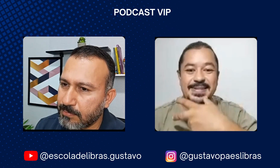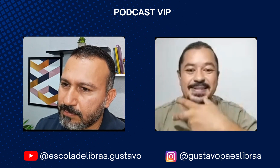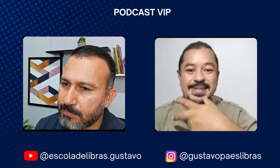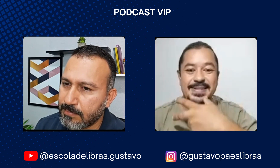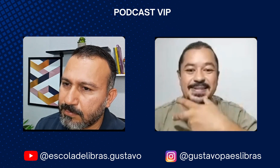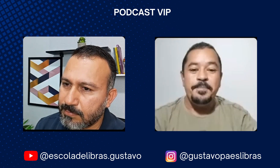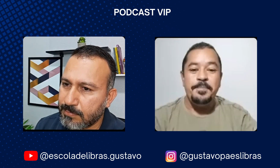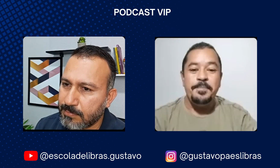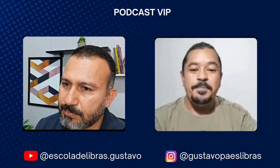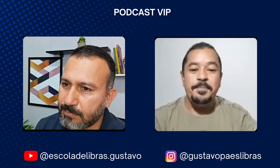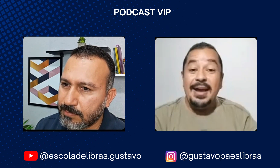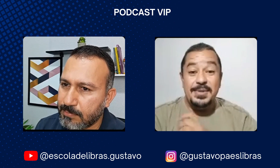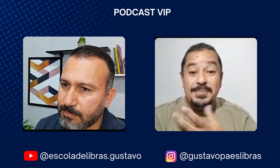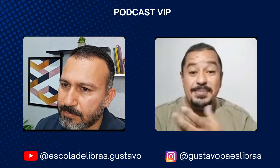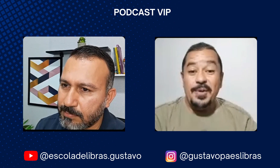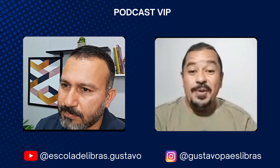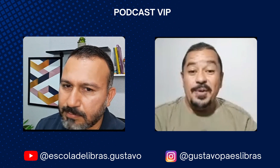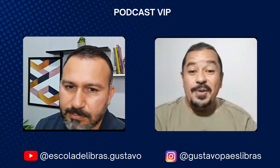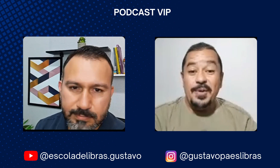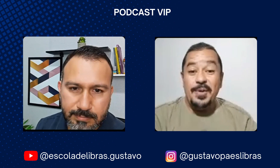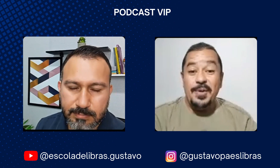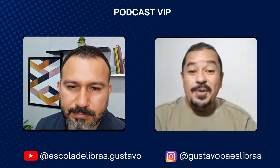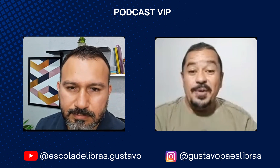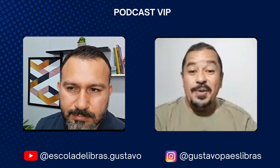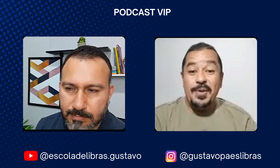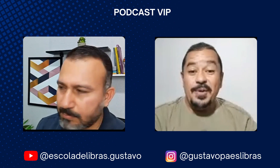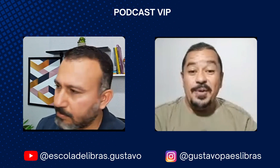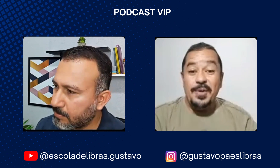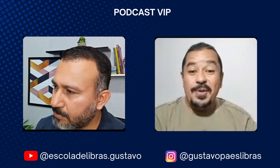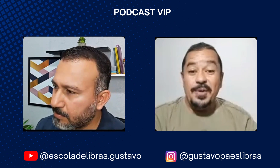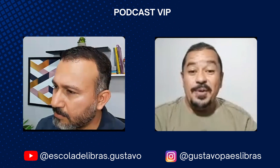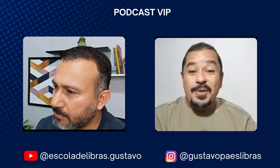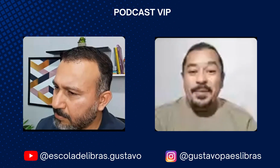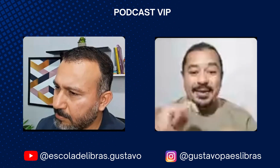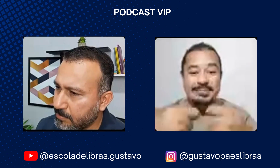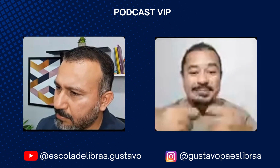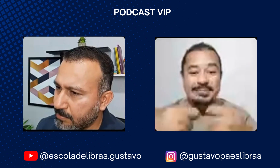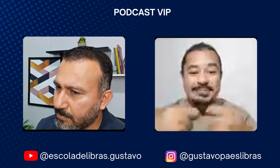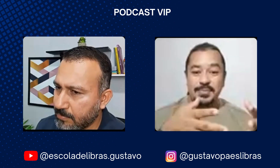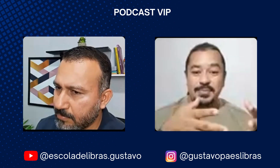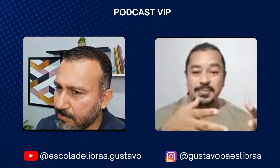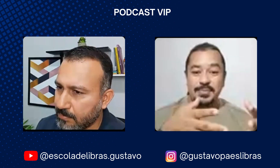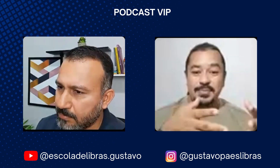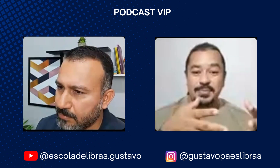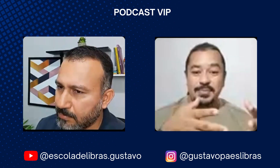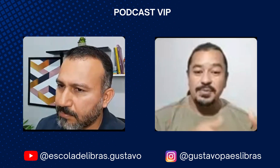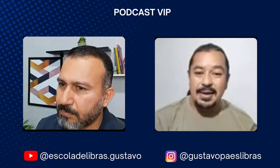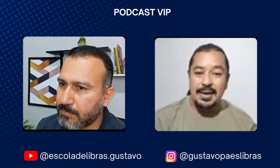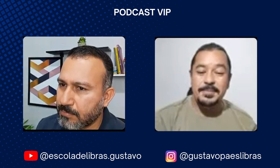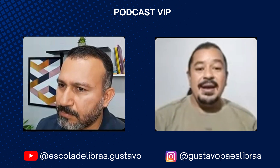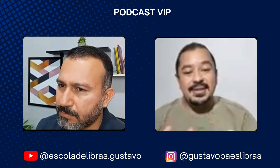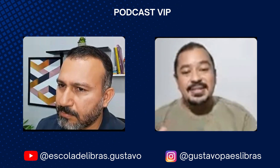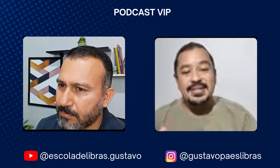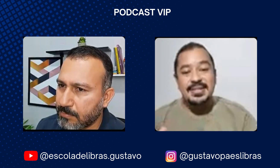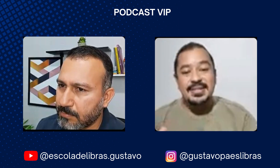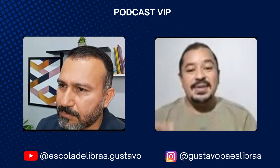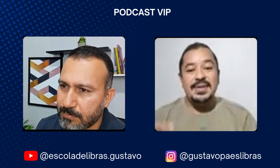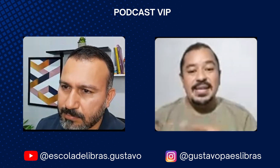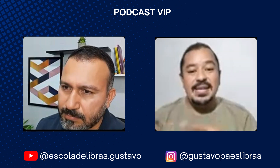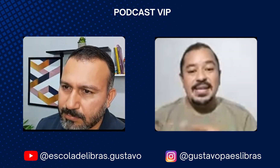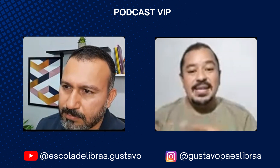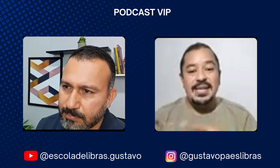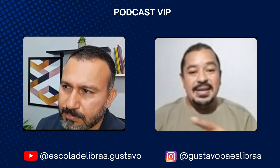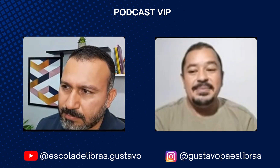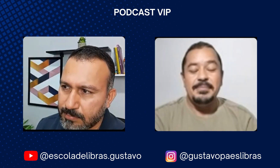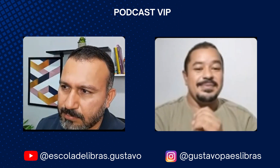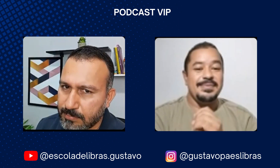sinal. Aí meio que começou a me acompanhar. De hoje eu vou acostumar. E aqui ser